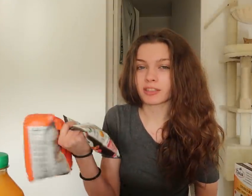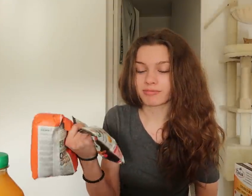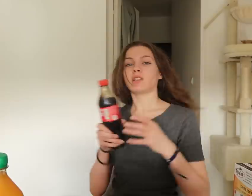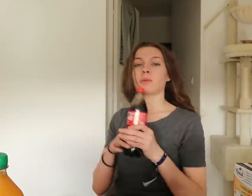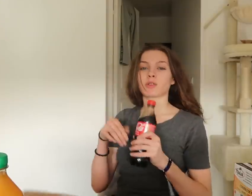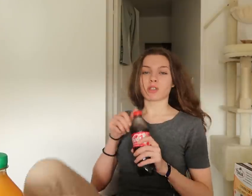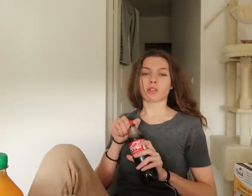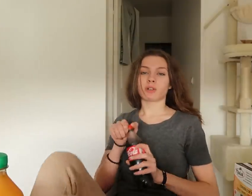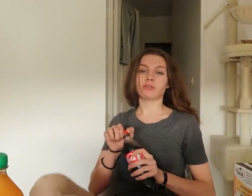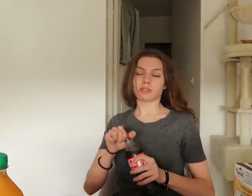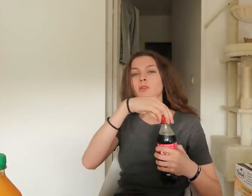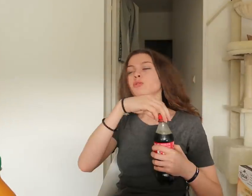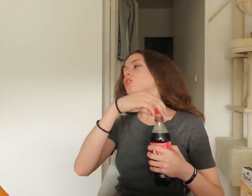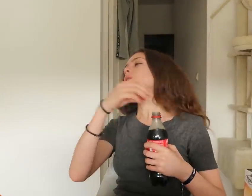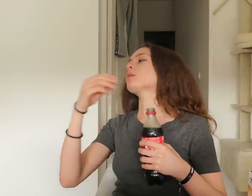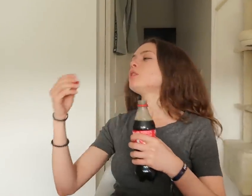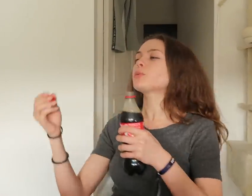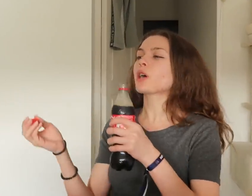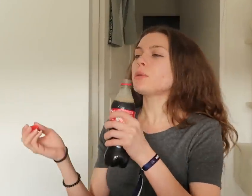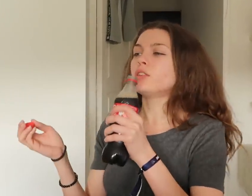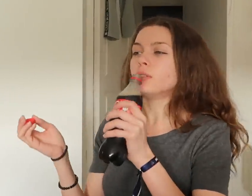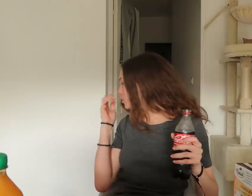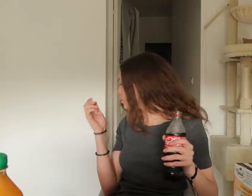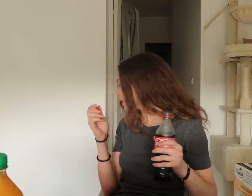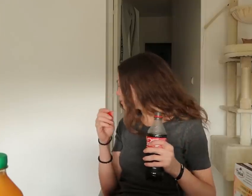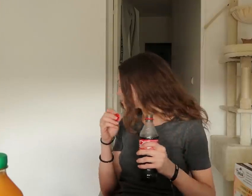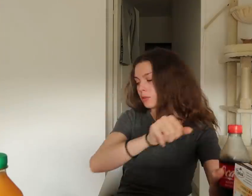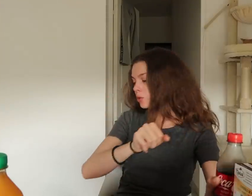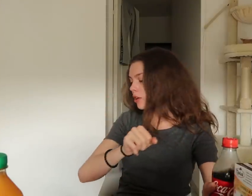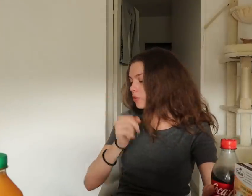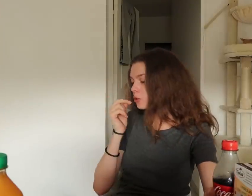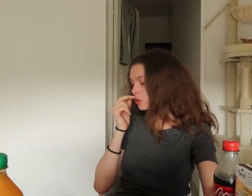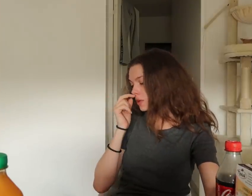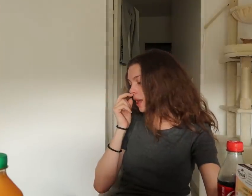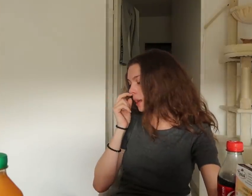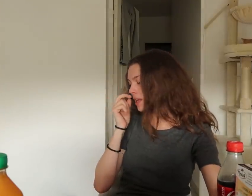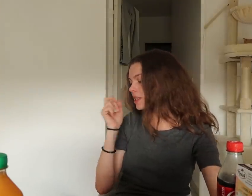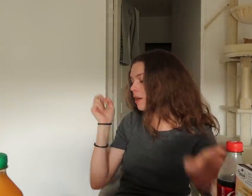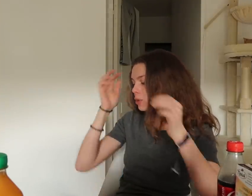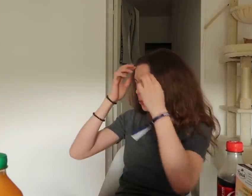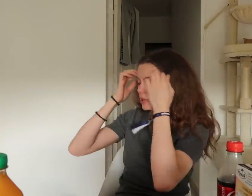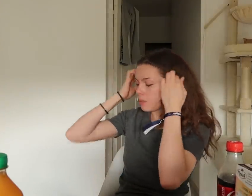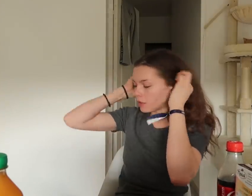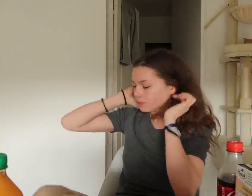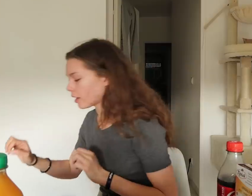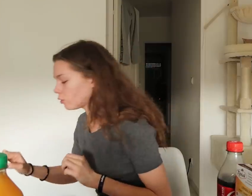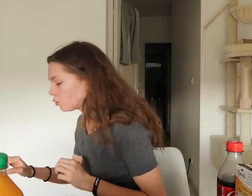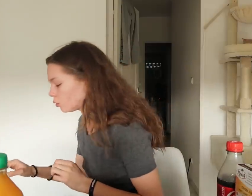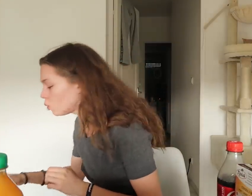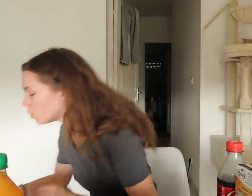Et ça parce que j'avais soif. M'en fous, j'ai un métabolisme rapide. Coucou toi. Ah mais toi, tu manges... La pâtée, ça va plus être possible. Hein. Tu roules là,